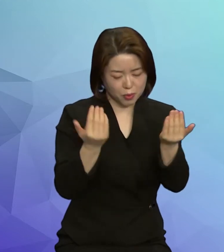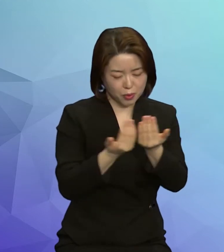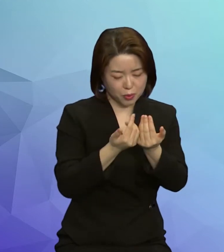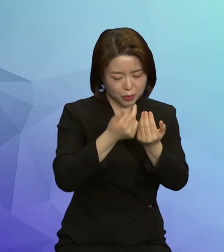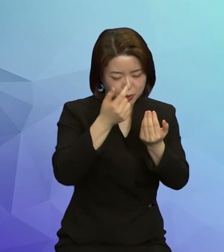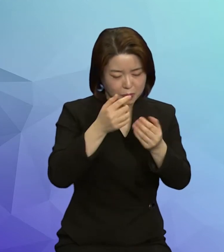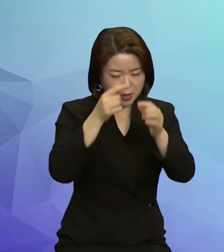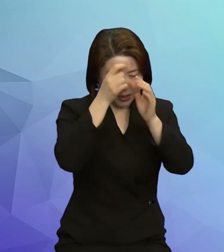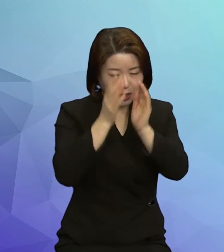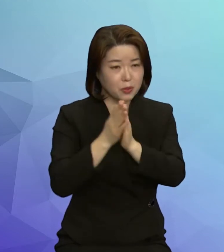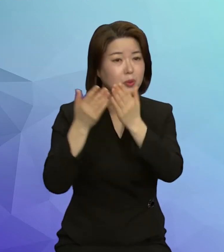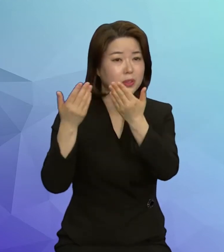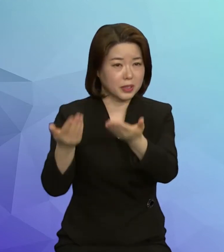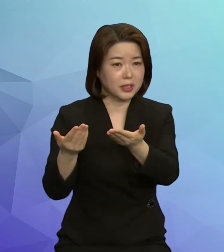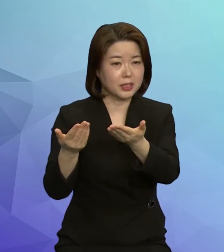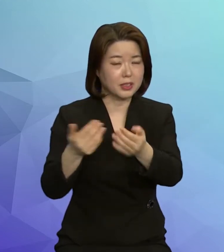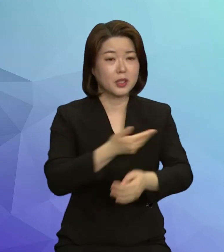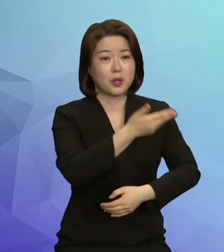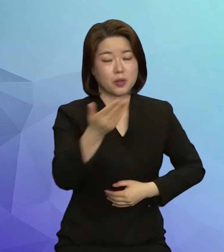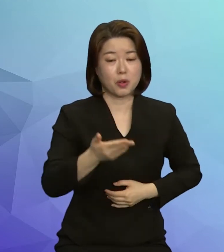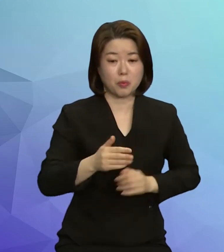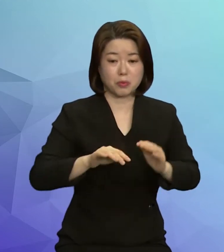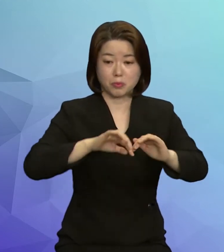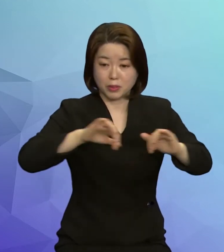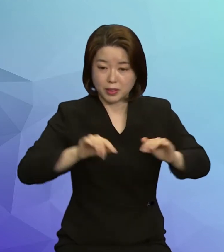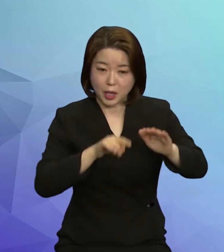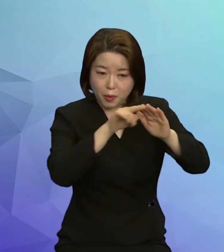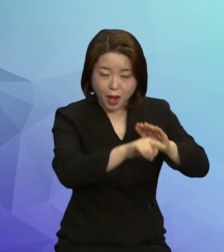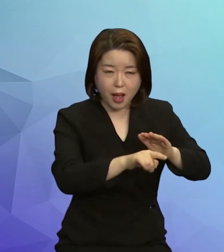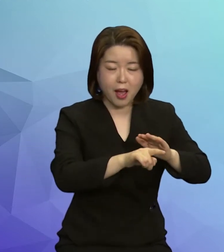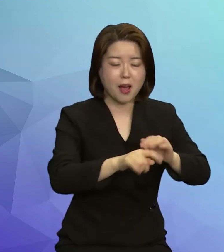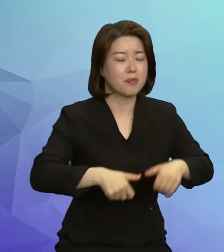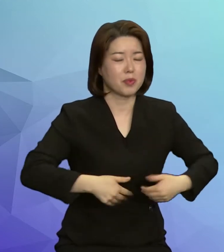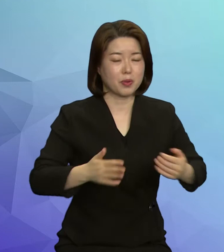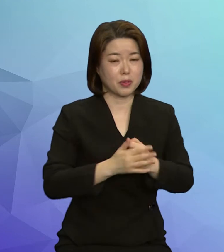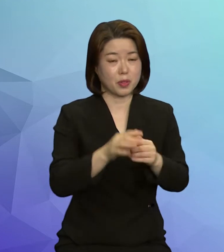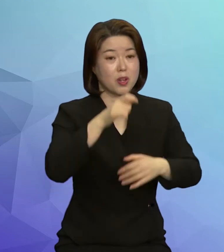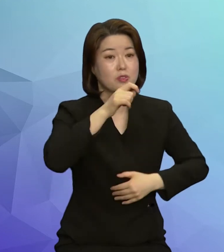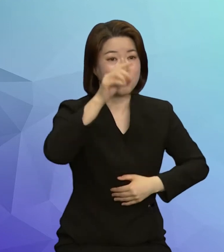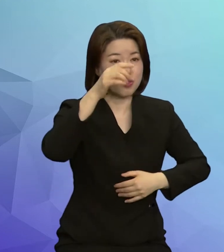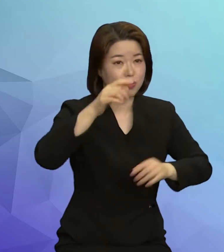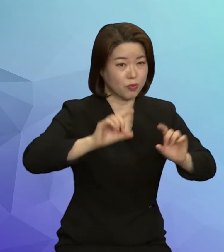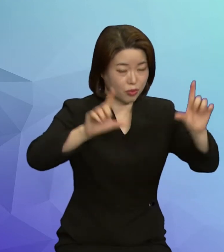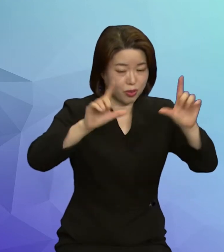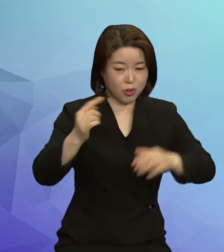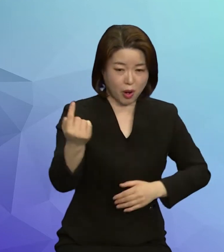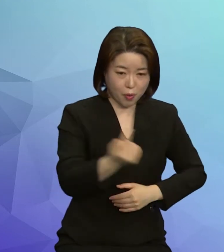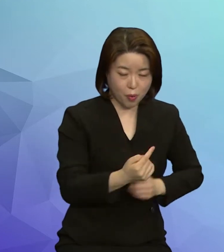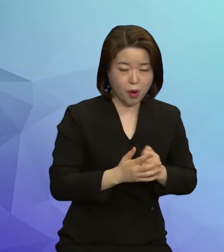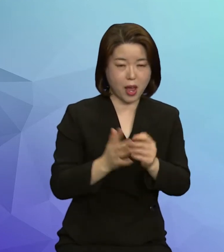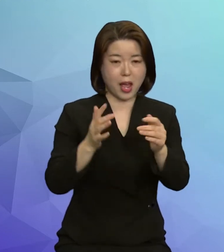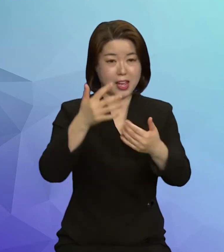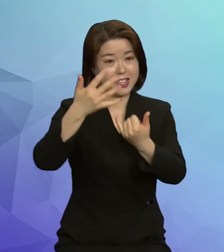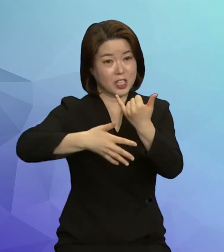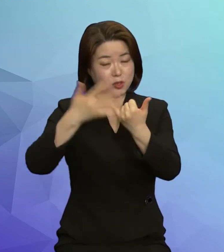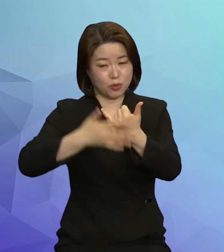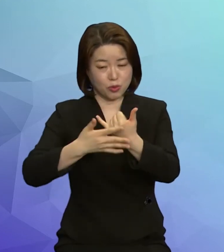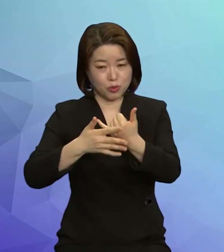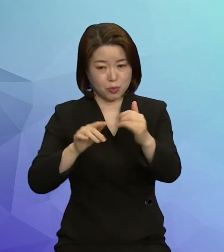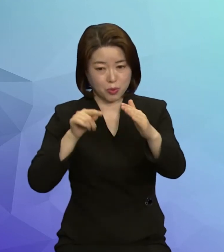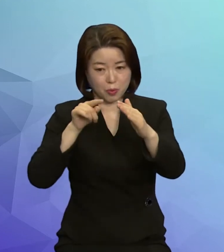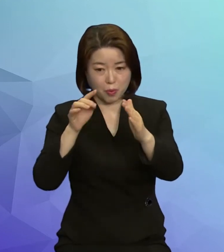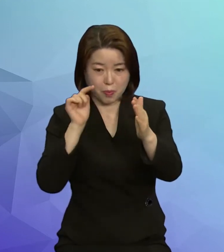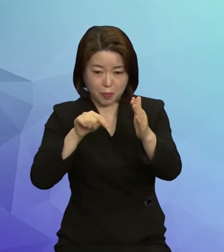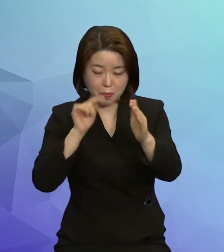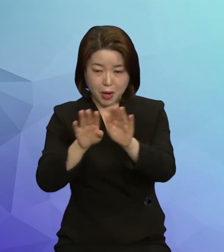여러분, 따로 어디를 가실 필요는 없습니다. 수요일에 나오시거나 또는 유튜브로